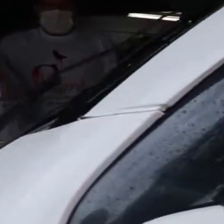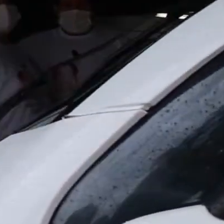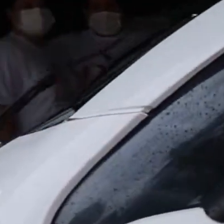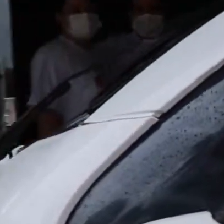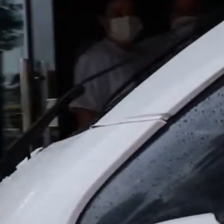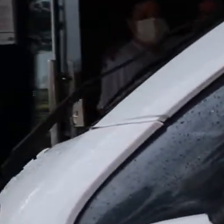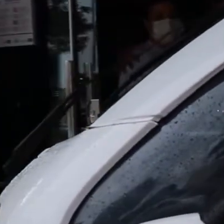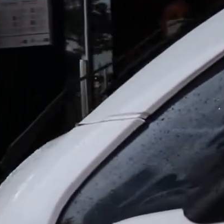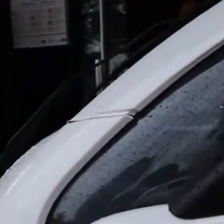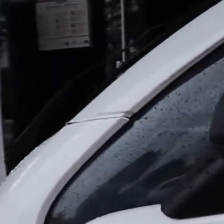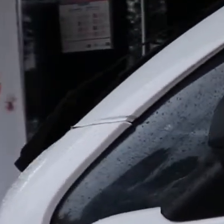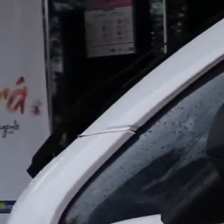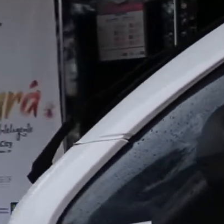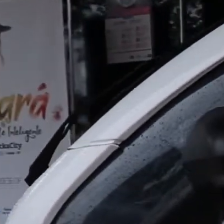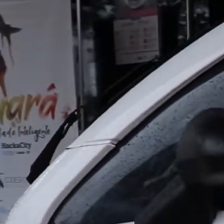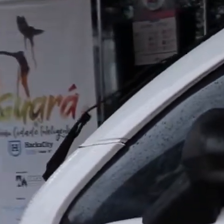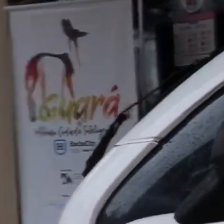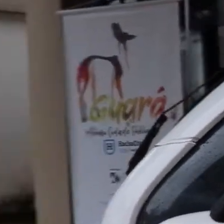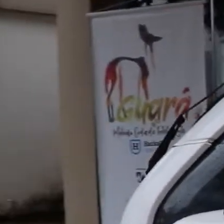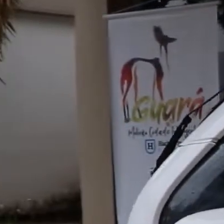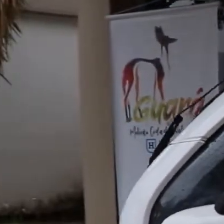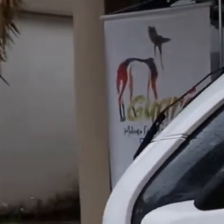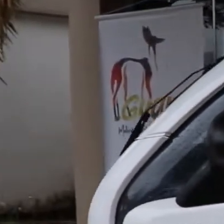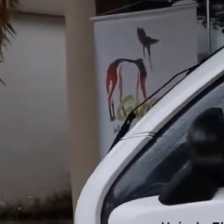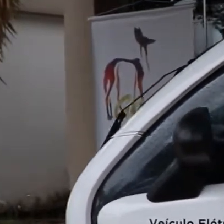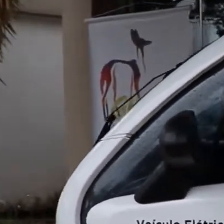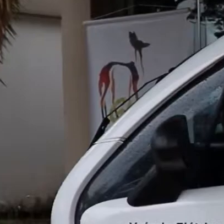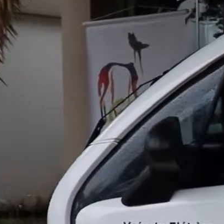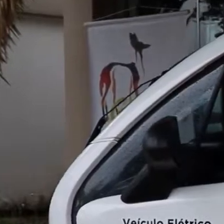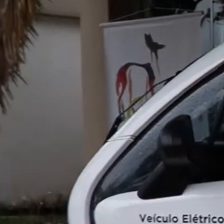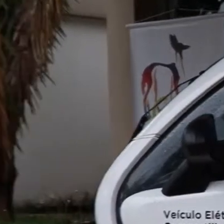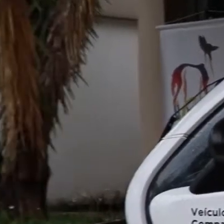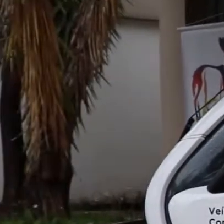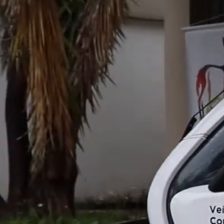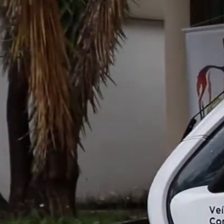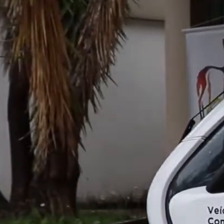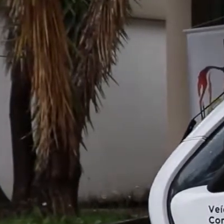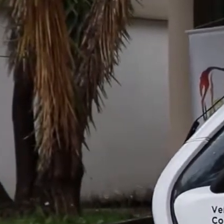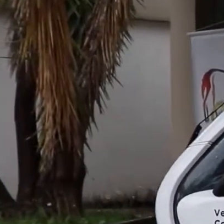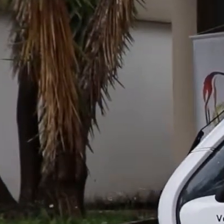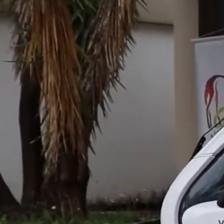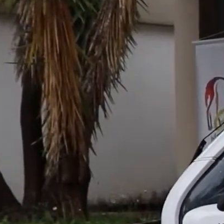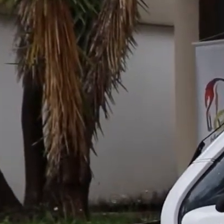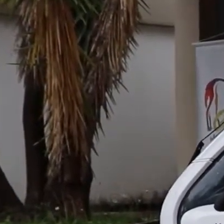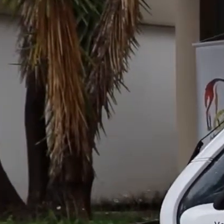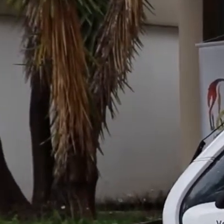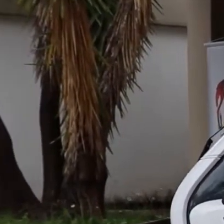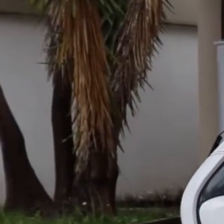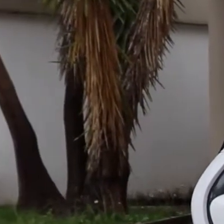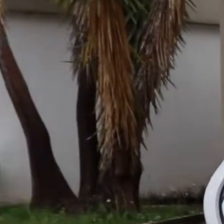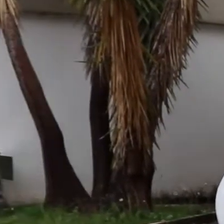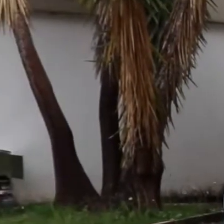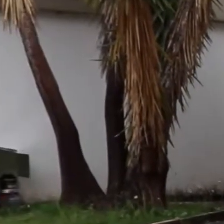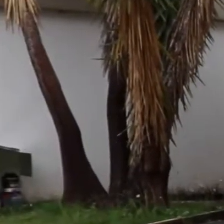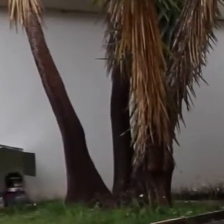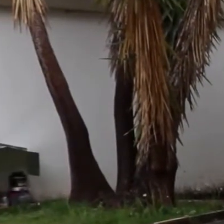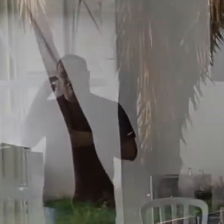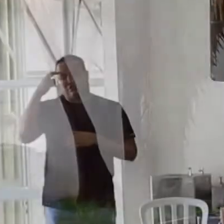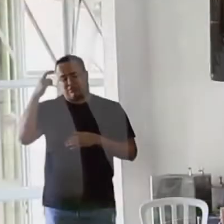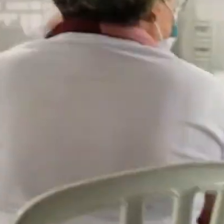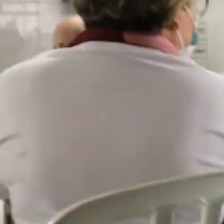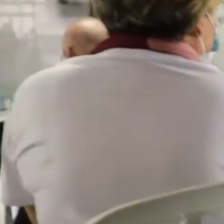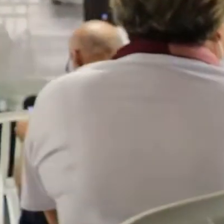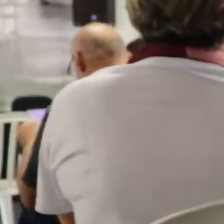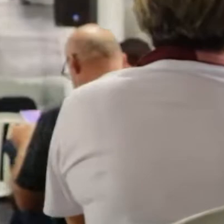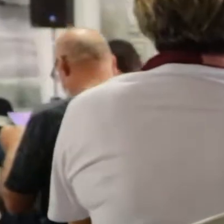a secretaria de Ciência Tecnologia Tem trabalhado muito muito forte na questão de trazer a cidade inteligente